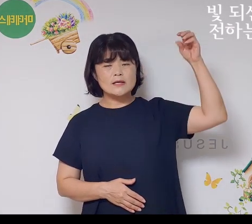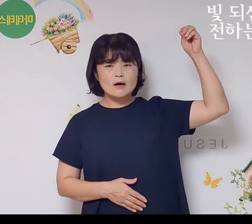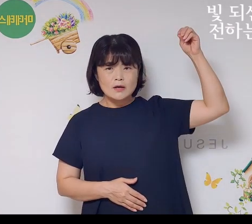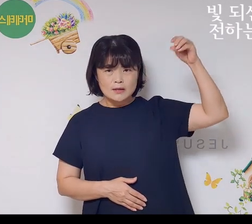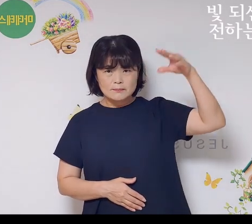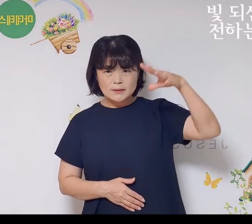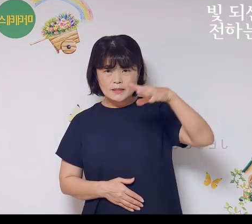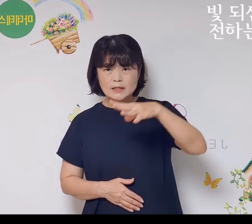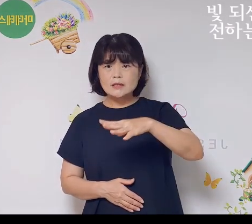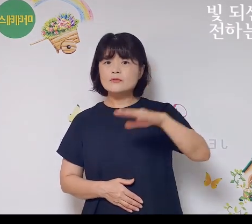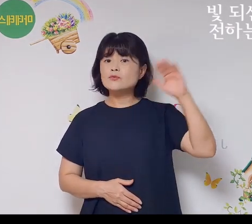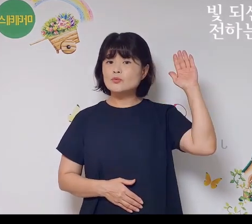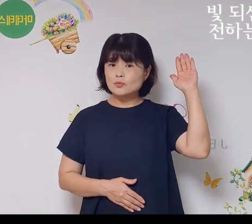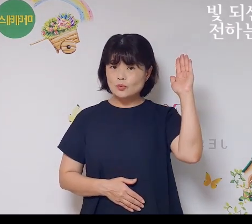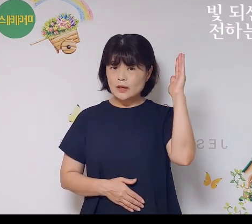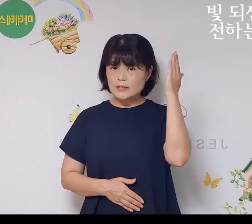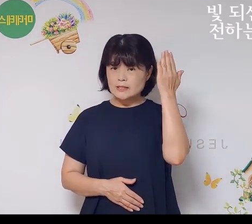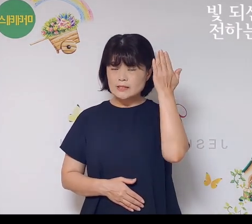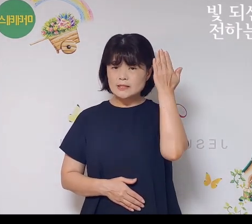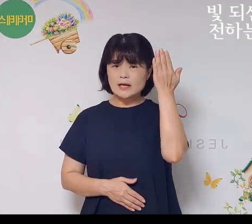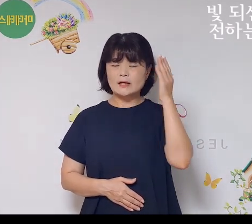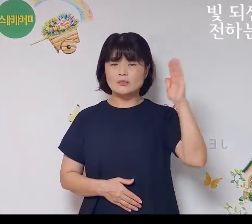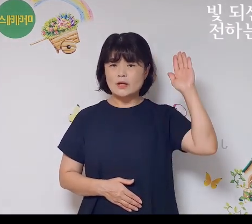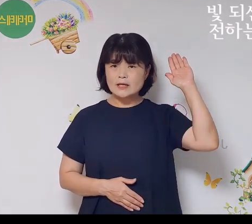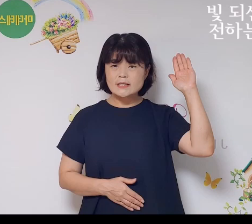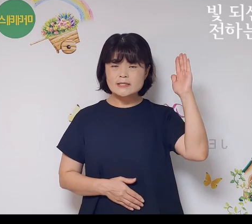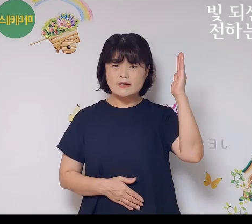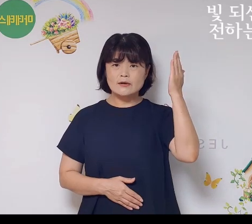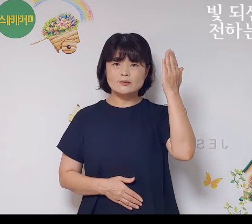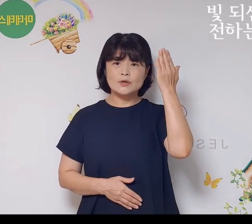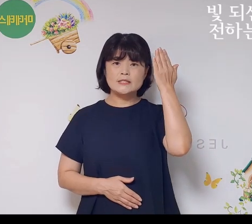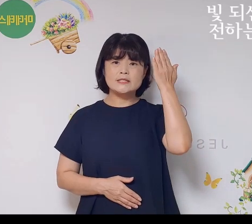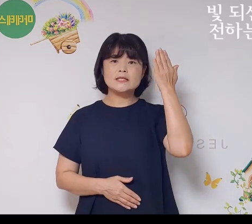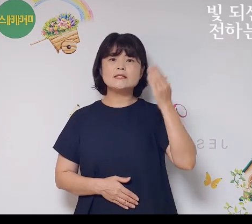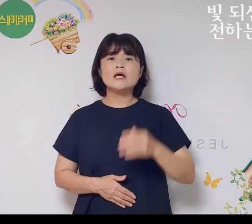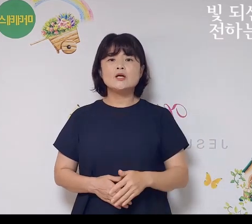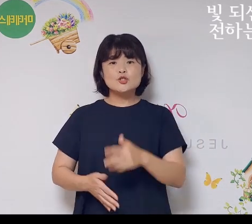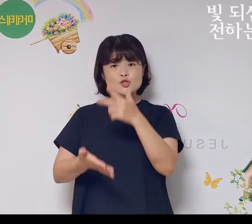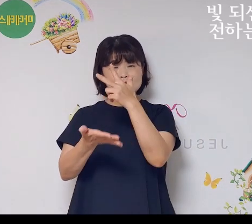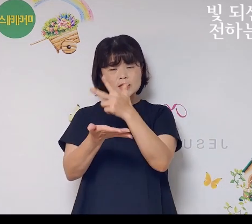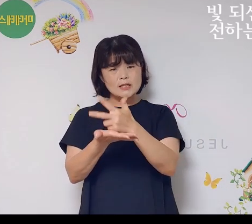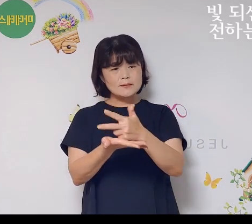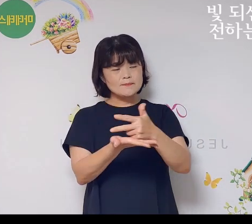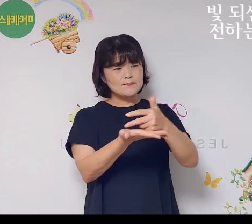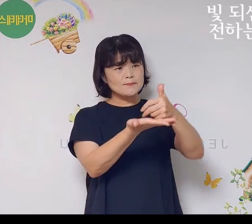그래서 빛 되신, 아까 되다 했어요. 되신 주님.